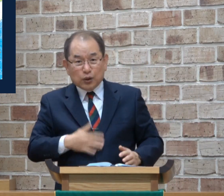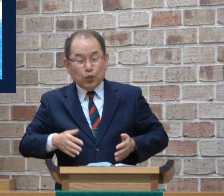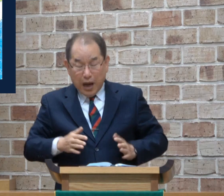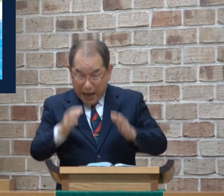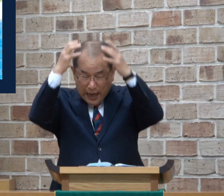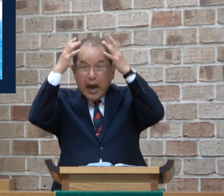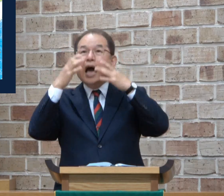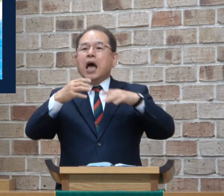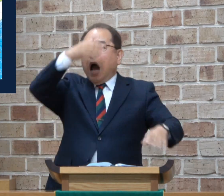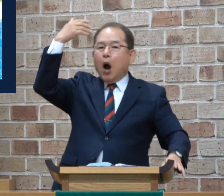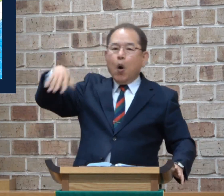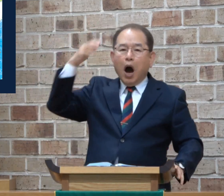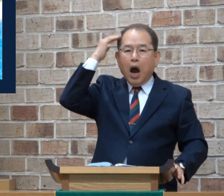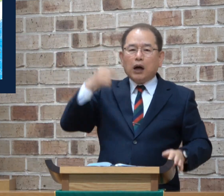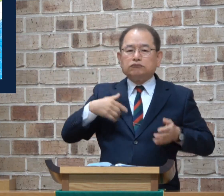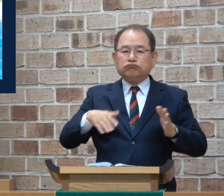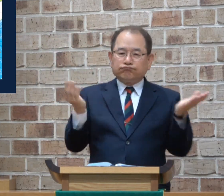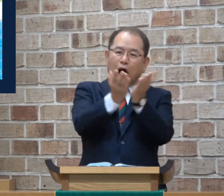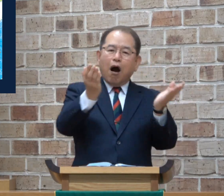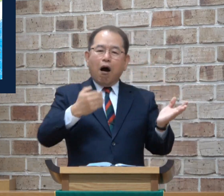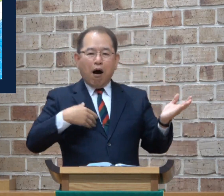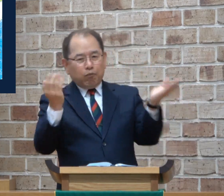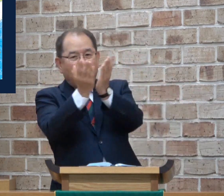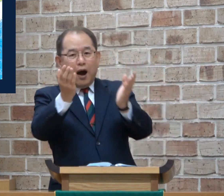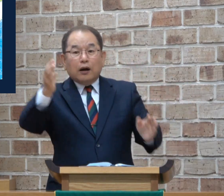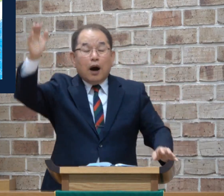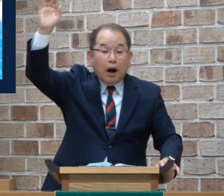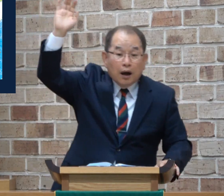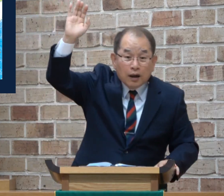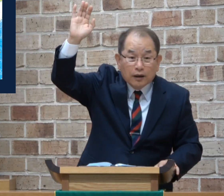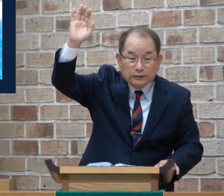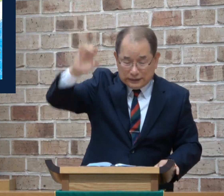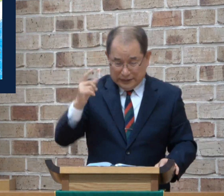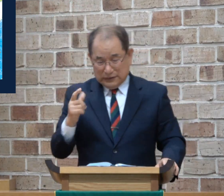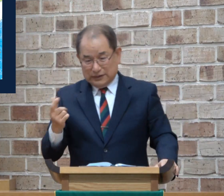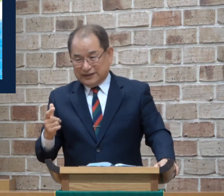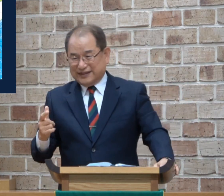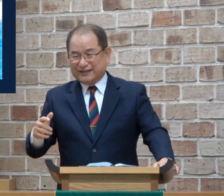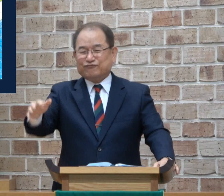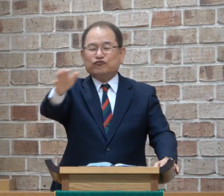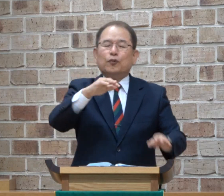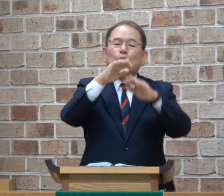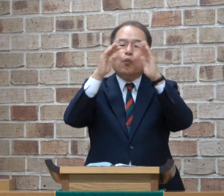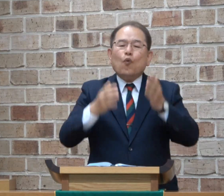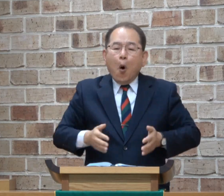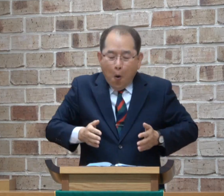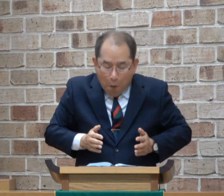하셨습니다. 또 한국에 태어나자마자 다행이다 그런 사람 있습니까? 여기